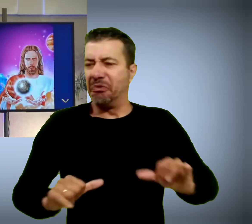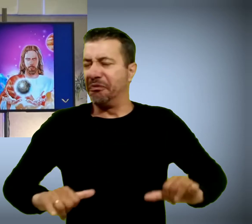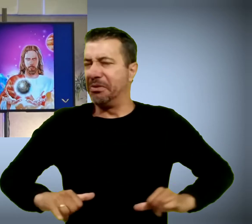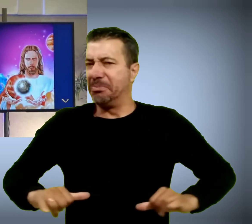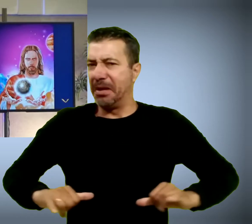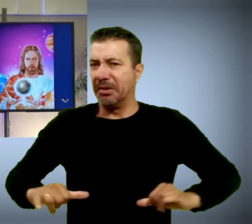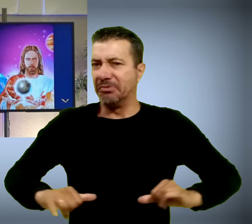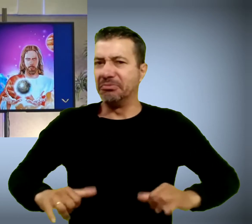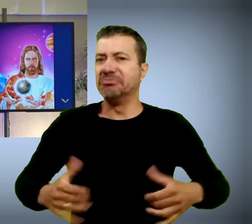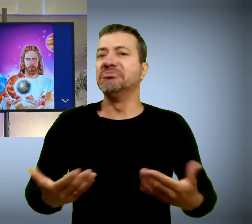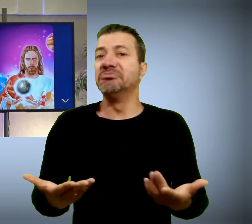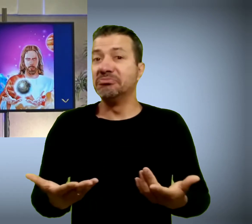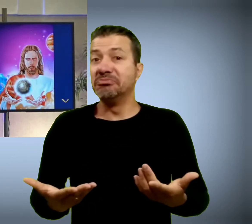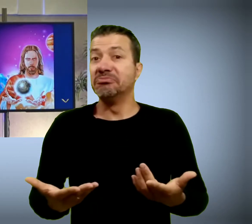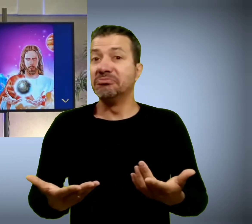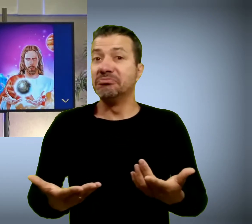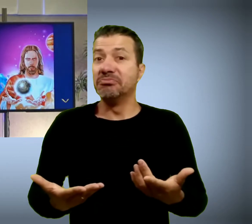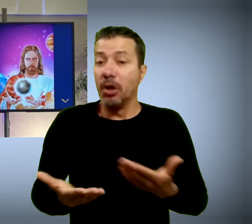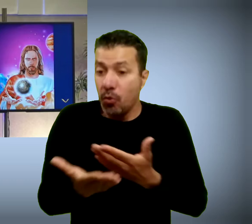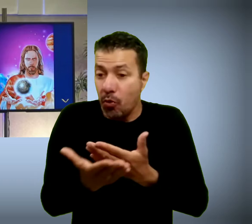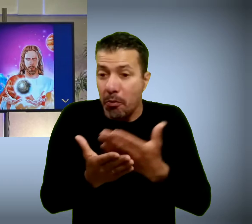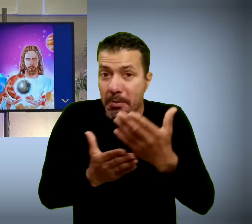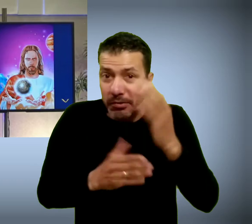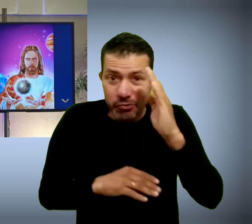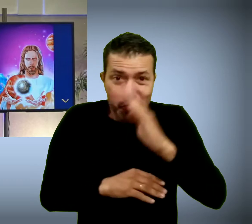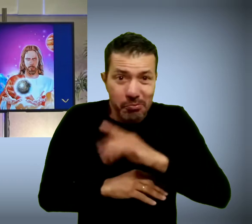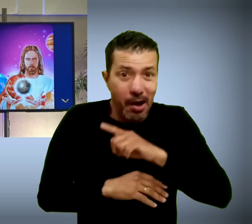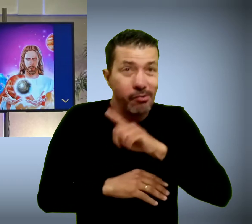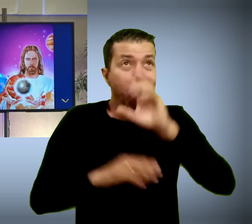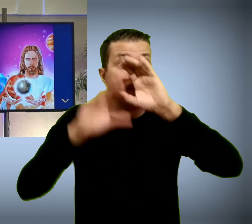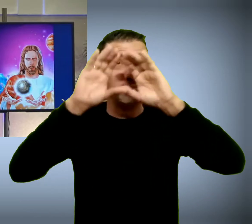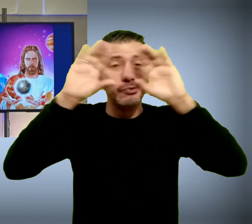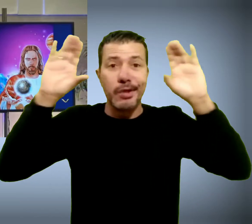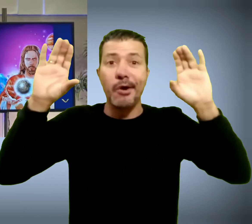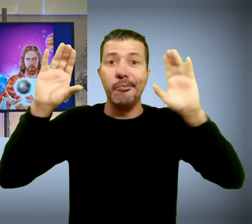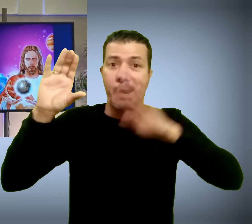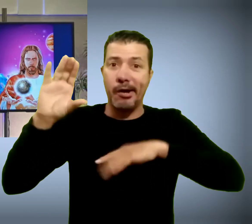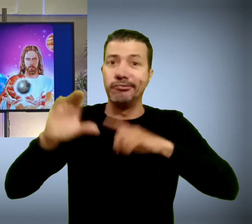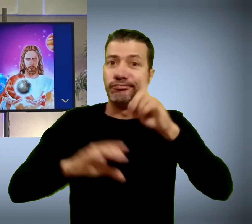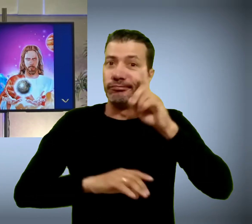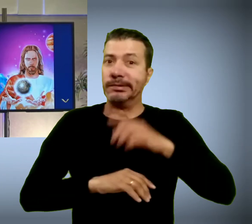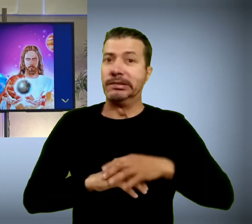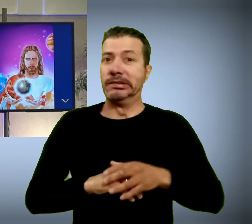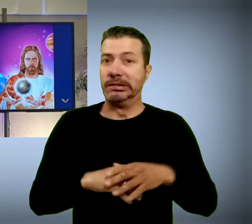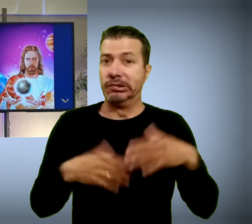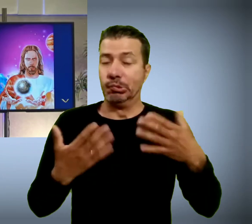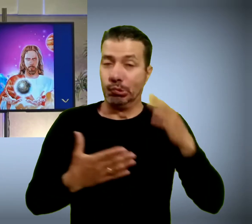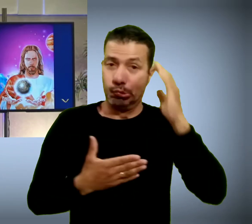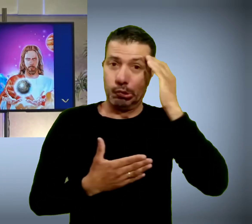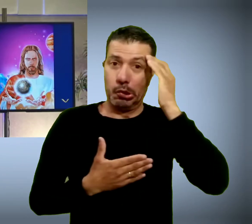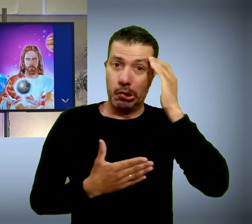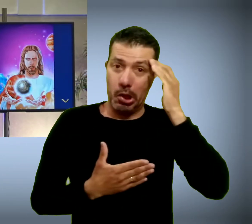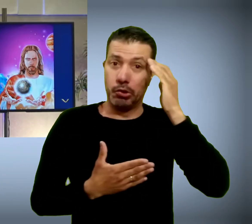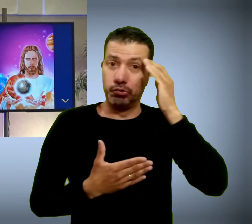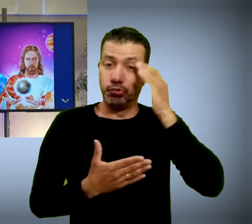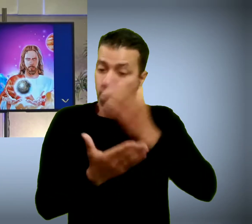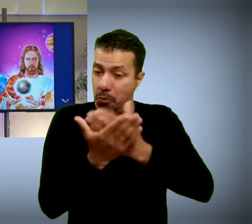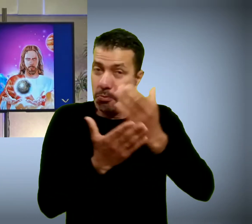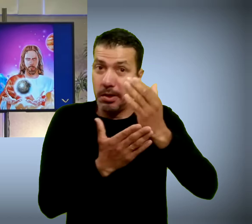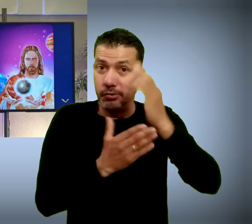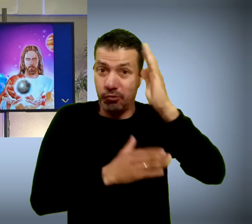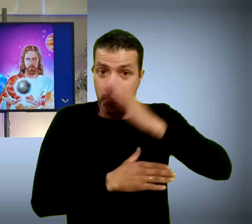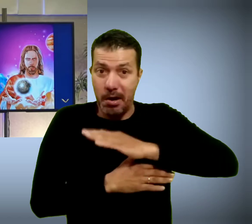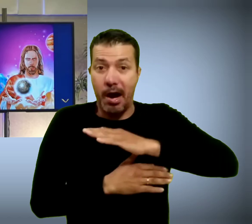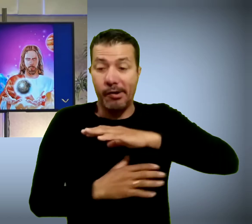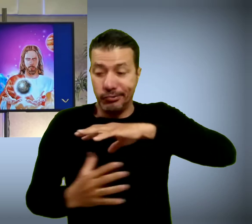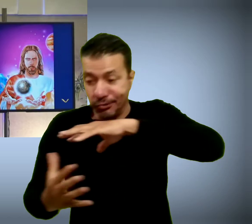do sofrimento, da origem do mal lá no céu. Hoje nós vamos dar sequência, entendendo um pouquinho da origem do mal aqui na